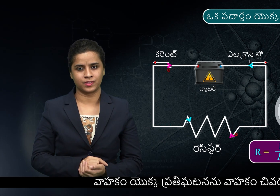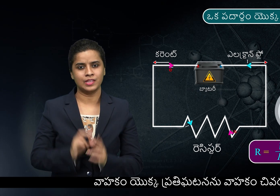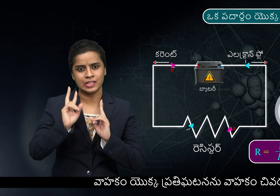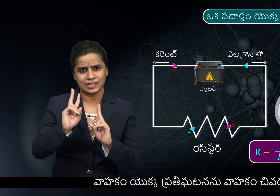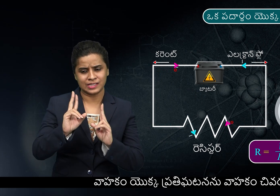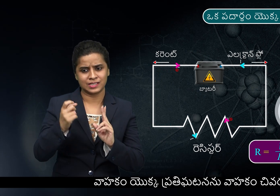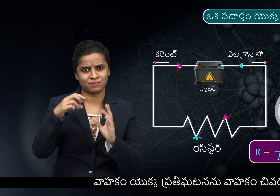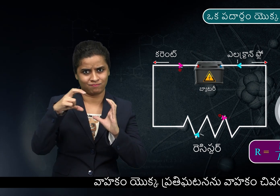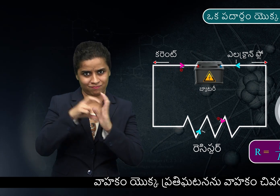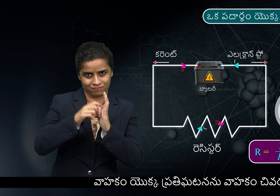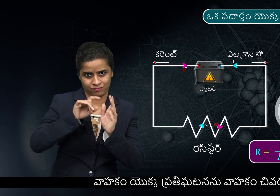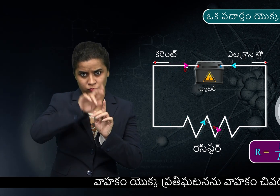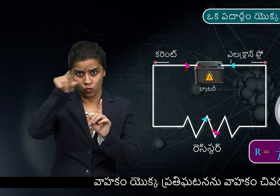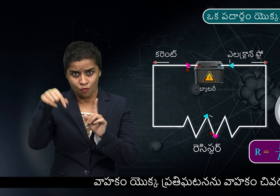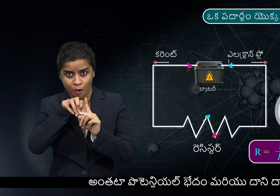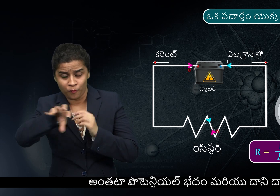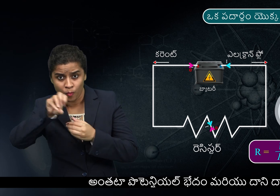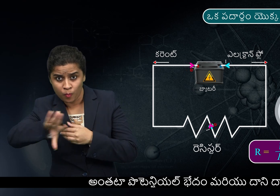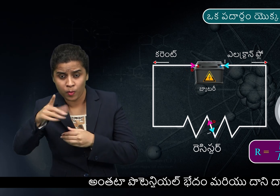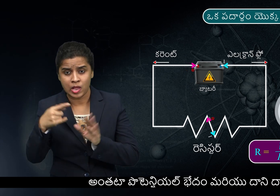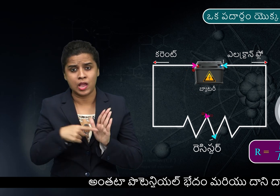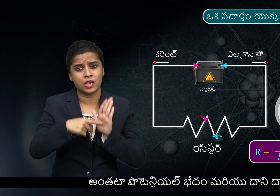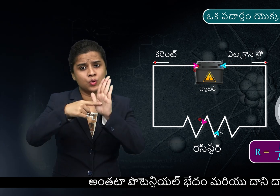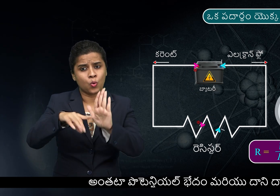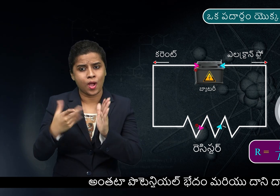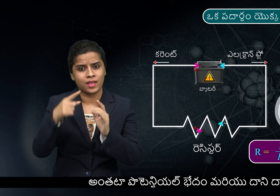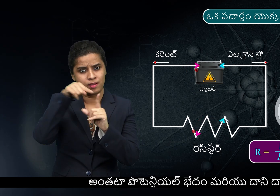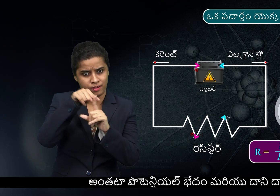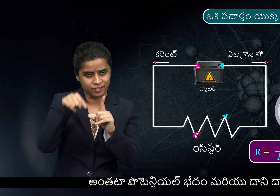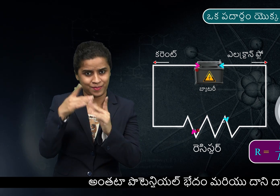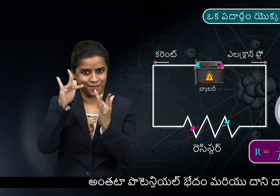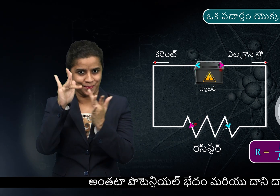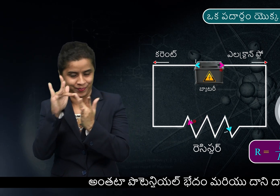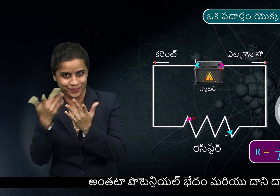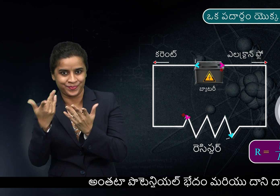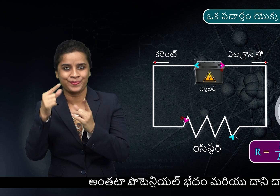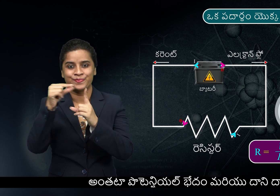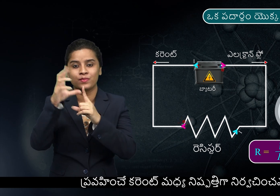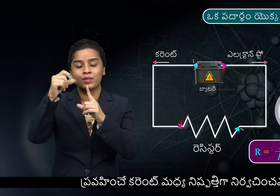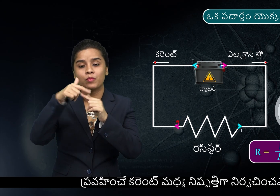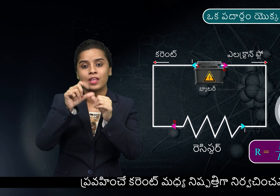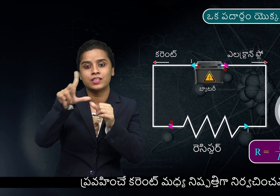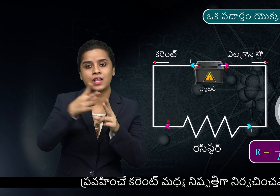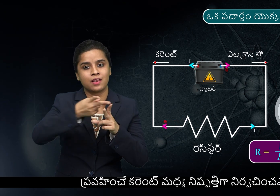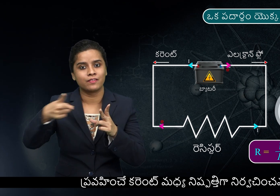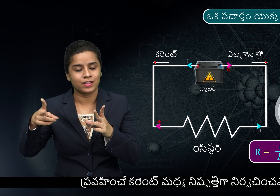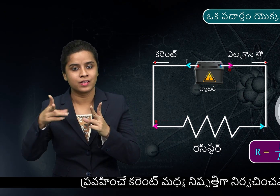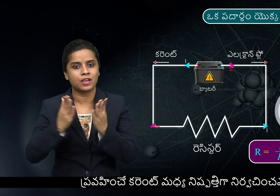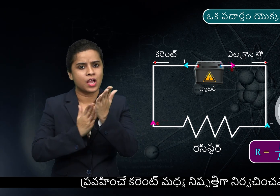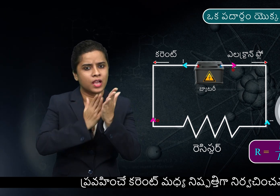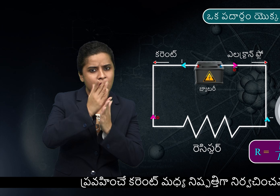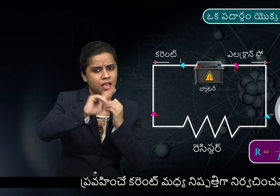వాహకం యొక్క ప్రతిఘటనను వాహకం చివరల అంతటా పొటెన్షియల్ భేదం మరియు దాని ద్వారా ప్రవహించే కరెంట్